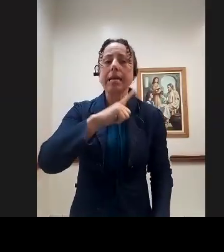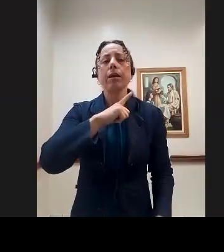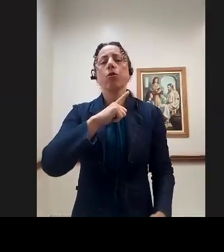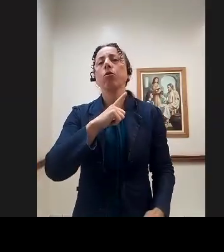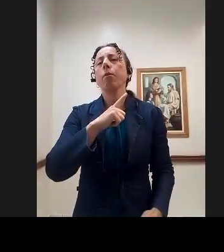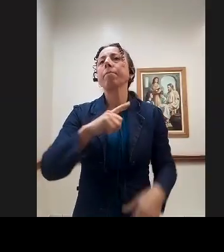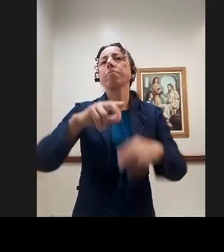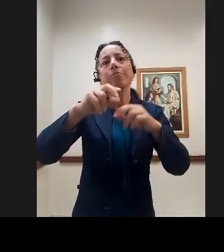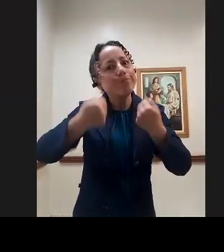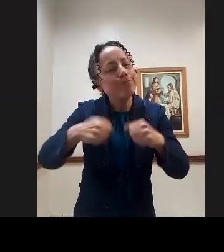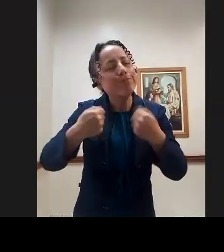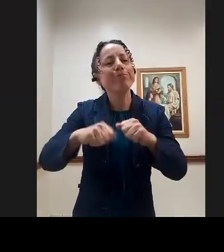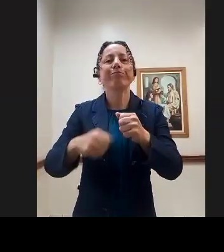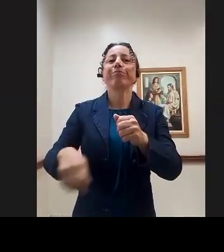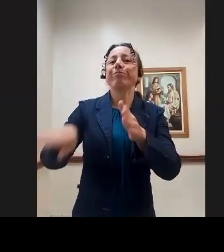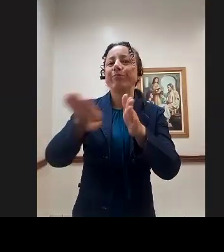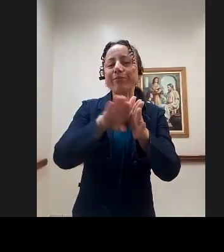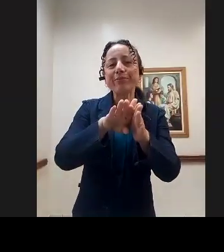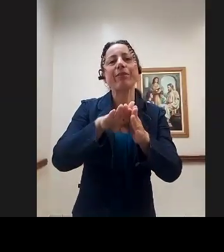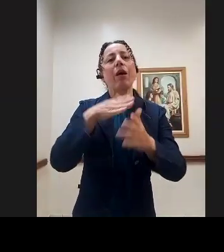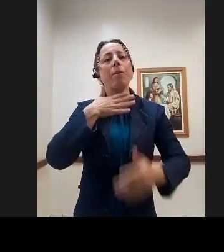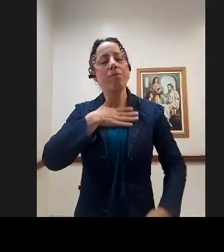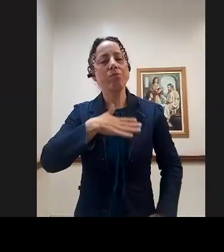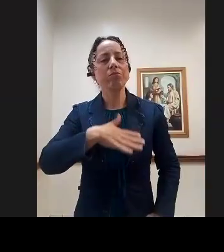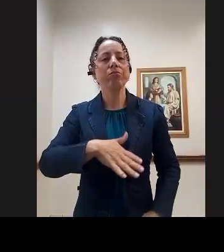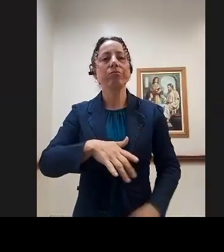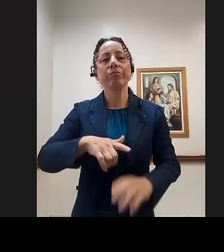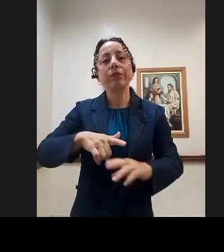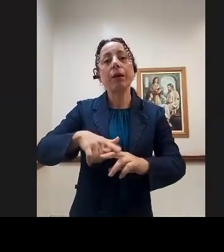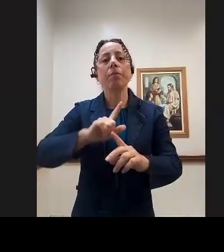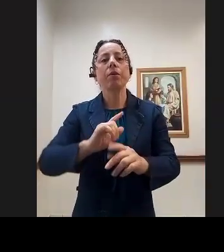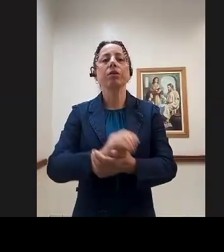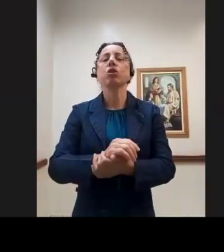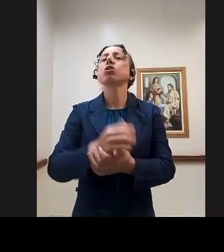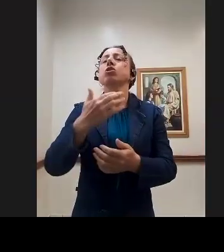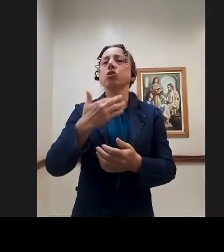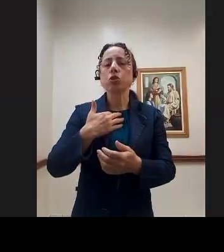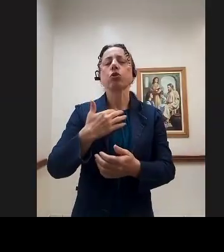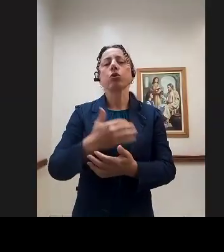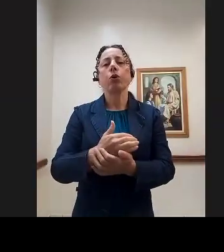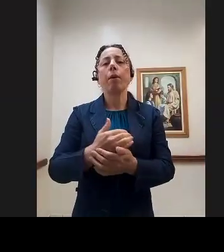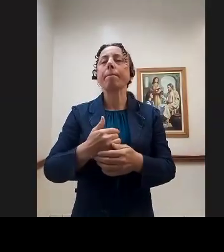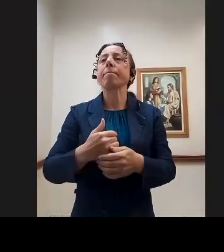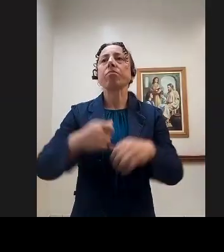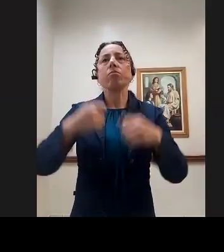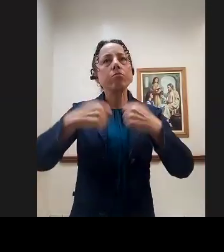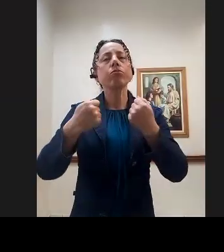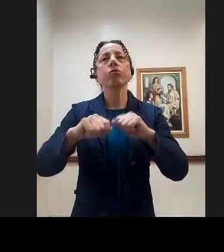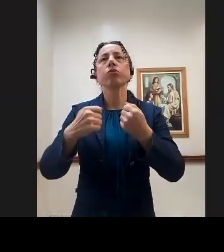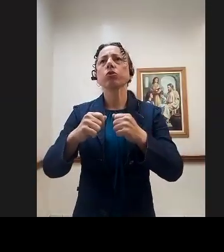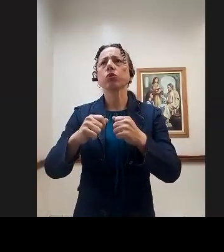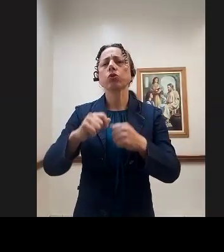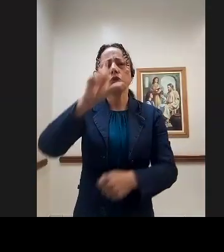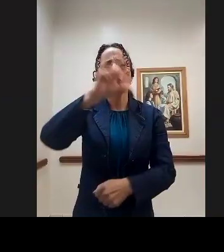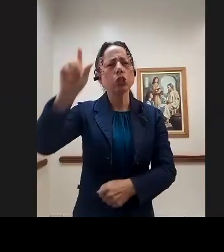sacramento. Eu não tive esse privilégio, porque eu não tomei uma decisão rápida, né? Como Jesus Cristo